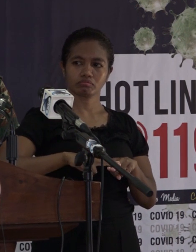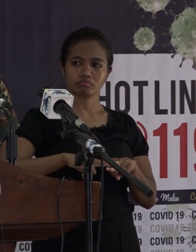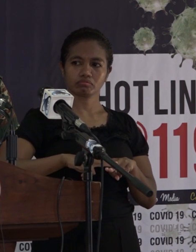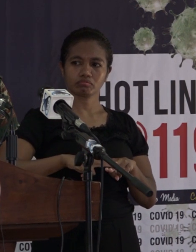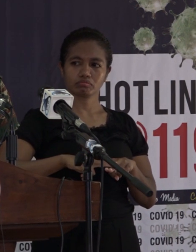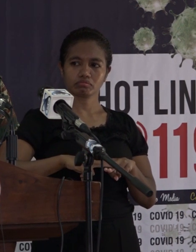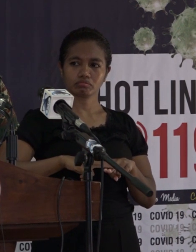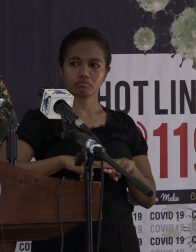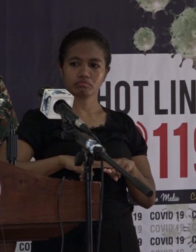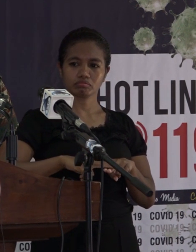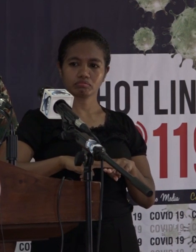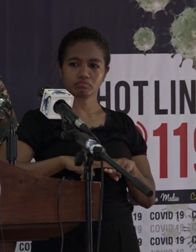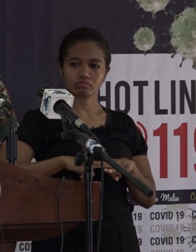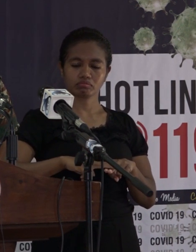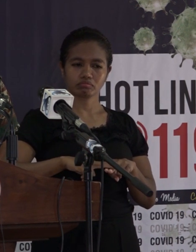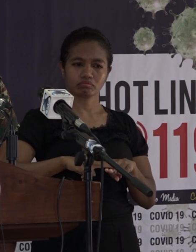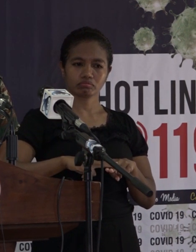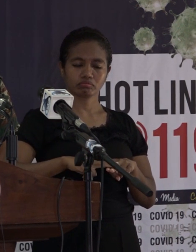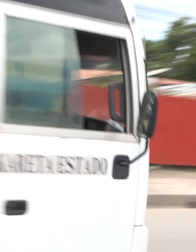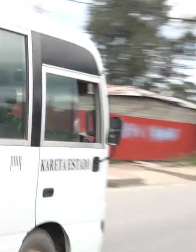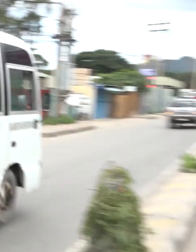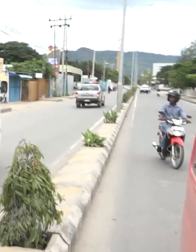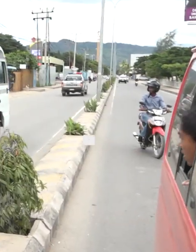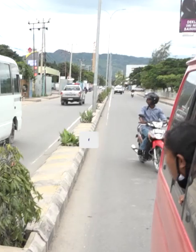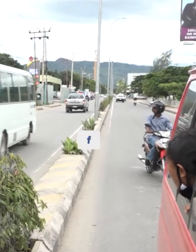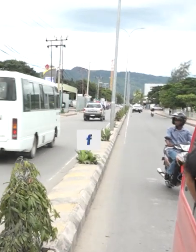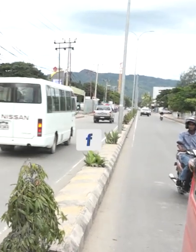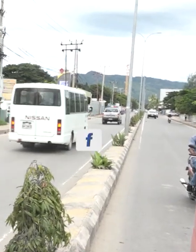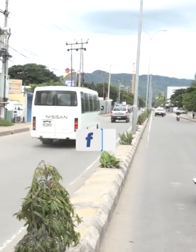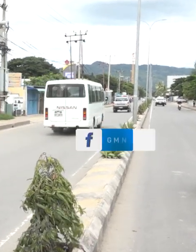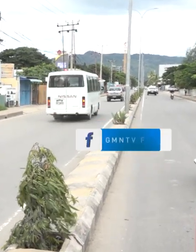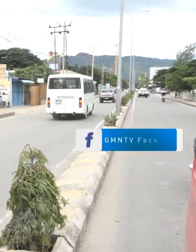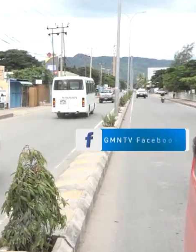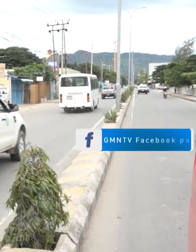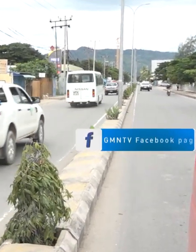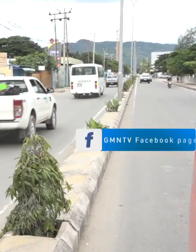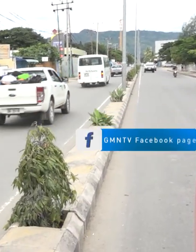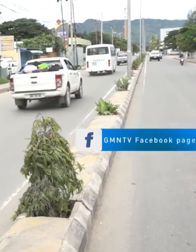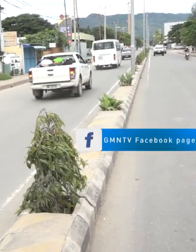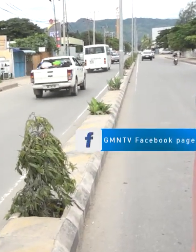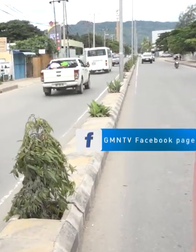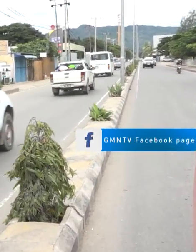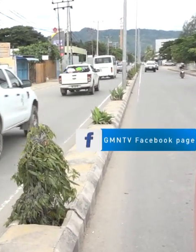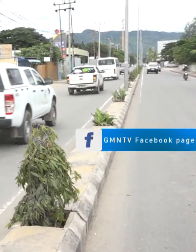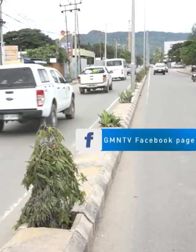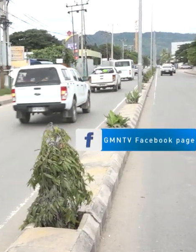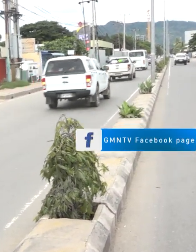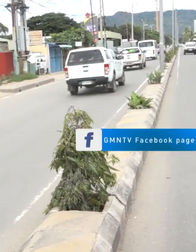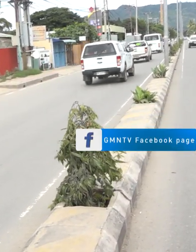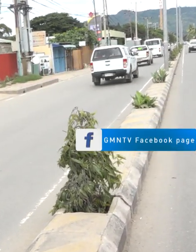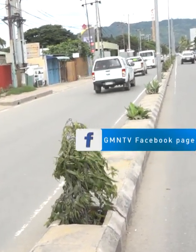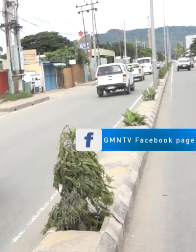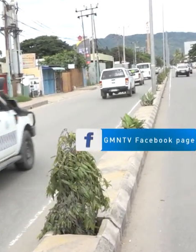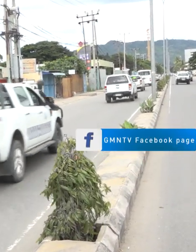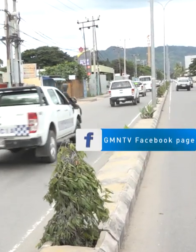Gestão Crise Mo se entrega fila fale ema atus ida racing na B passa um tempo quarentena loron sanul racing